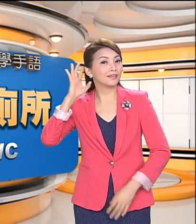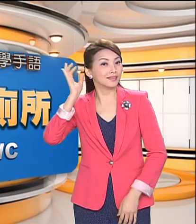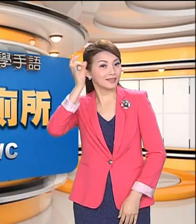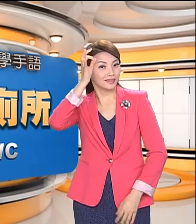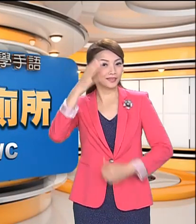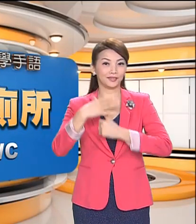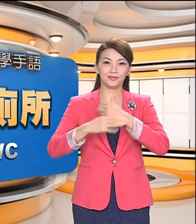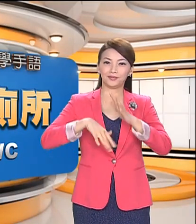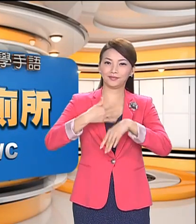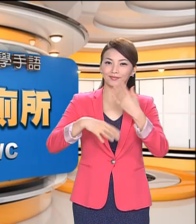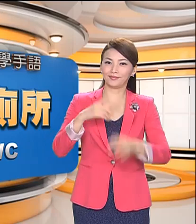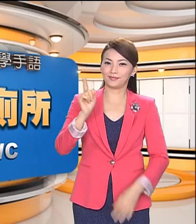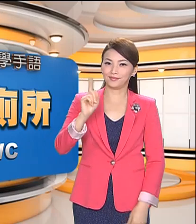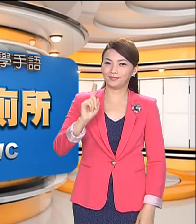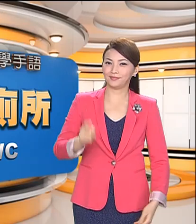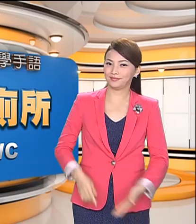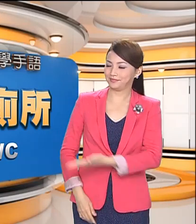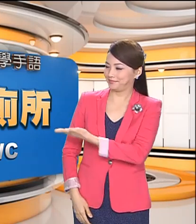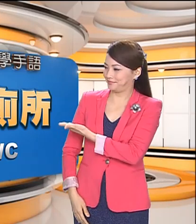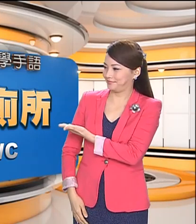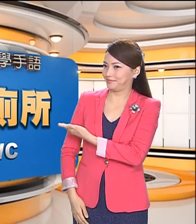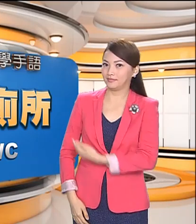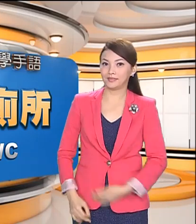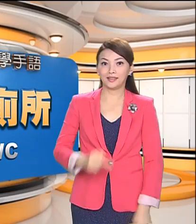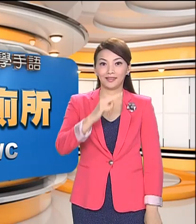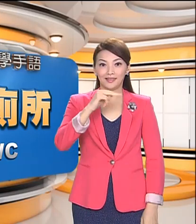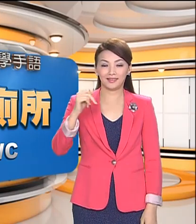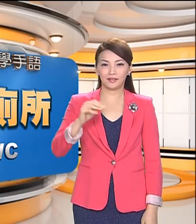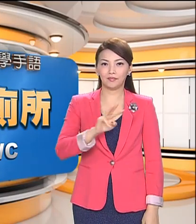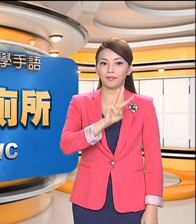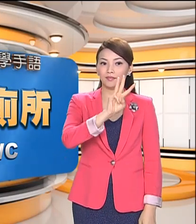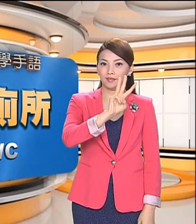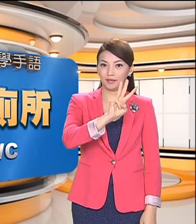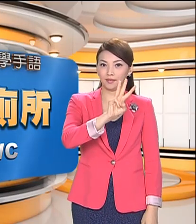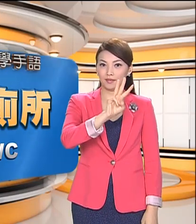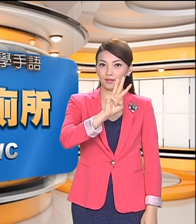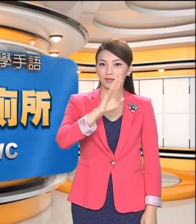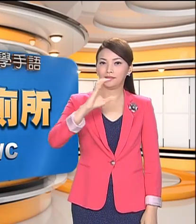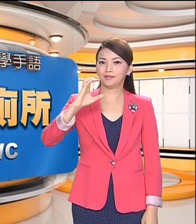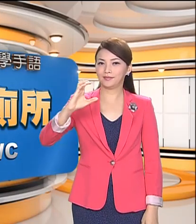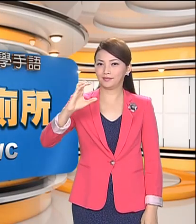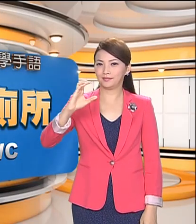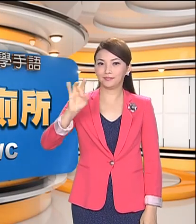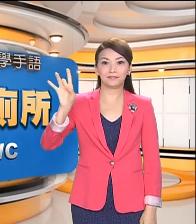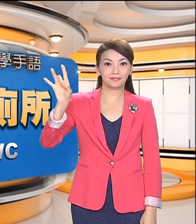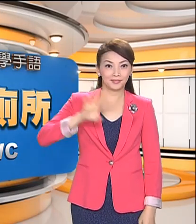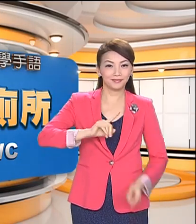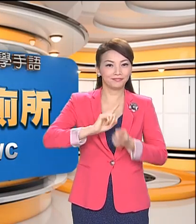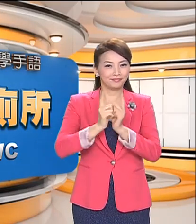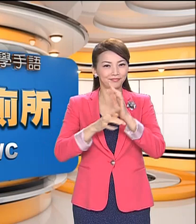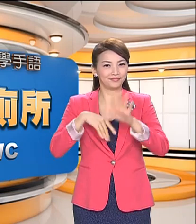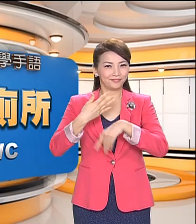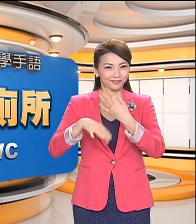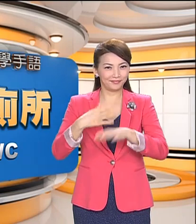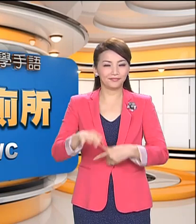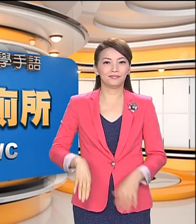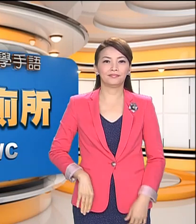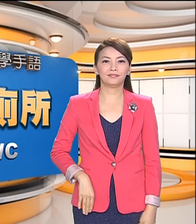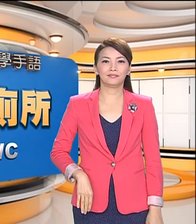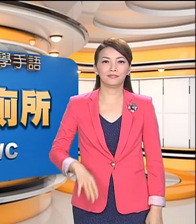手语新闻通的单元，我们来学学上厕所要怎么比呢？我们用英文 WC 来表示，大拇